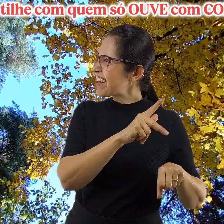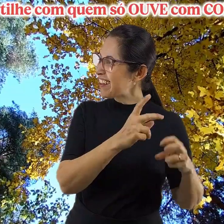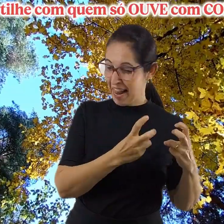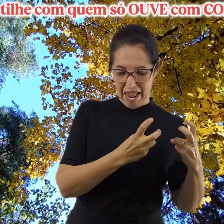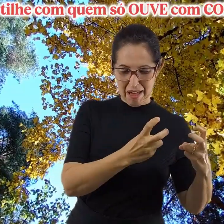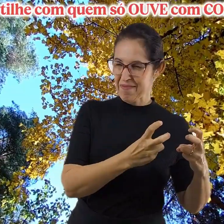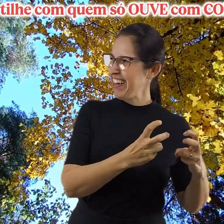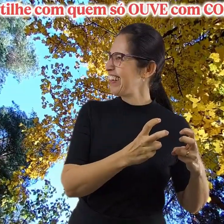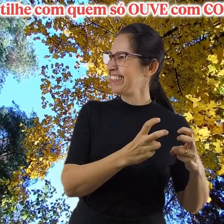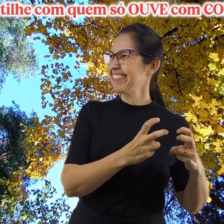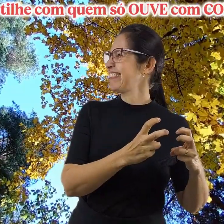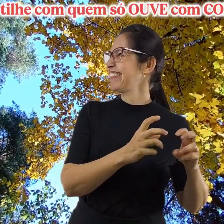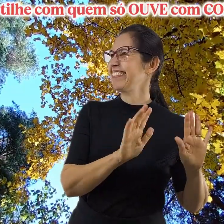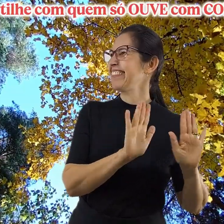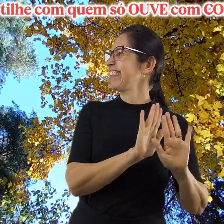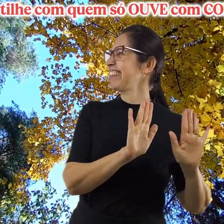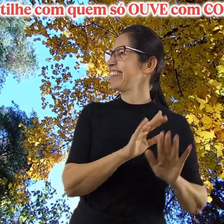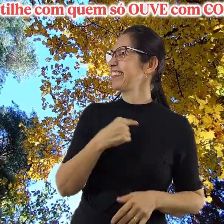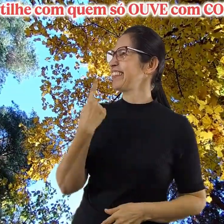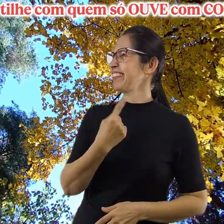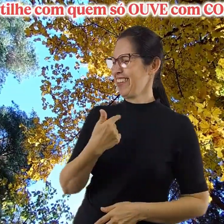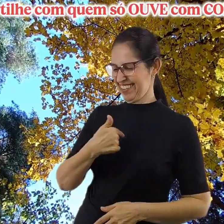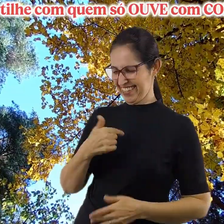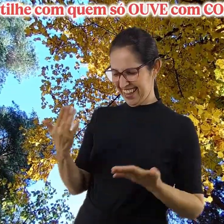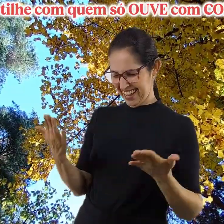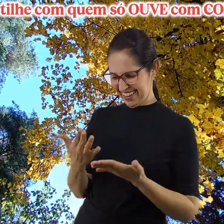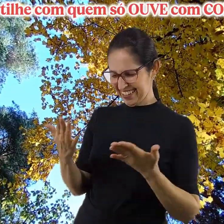Há uma igreja clamando e proclamando: